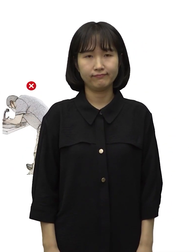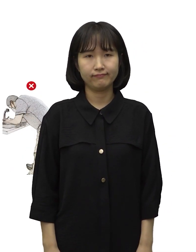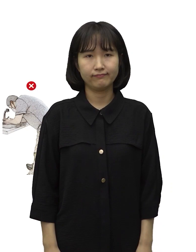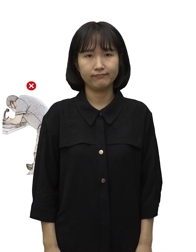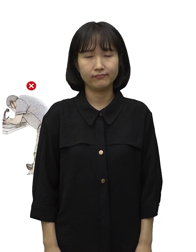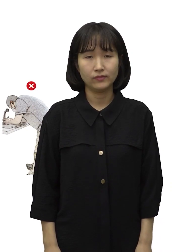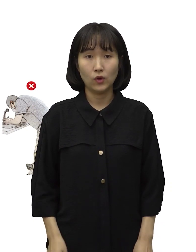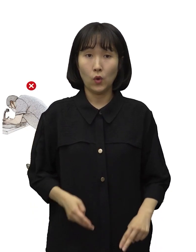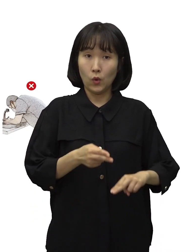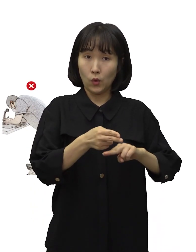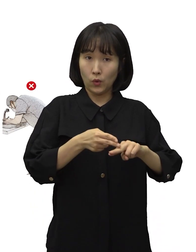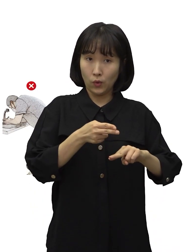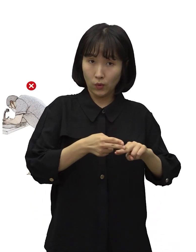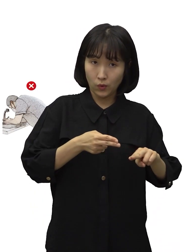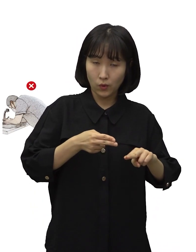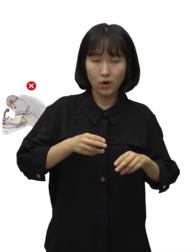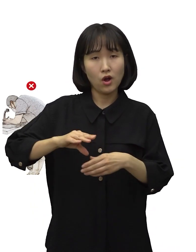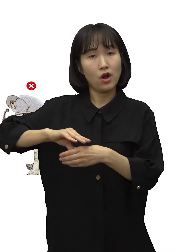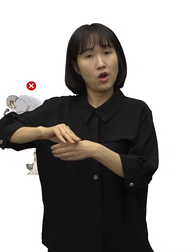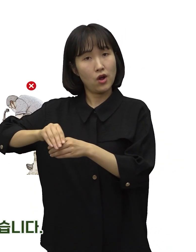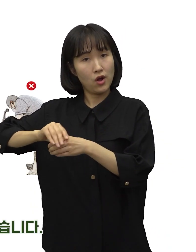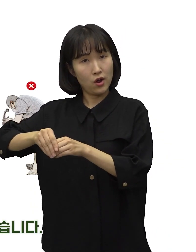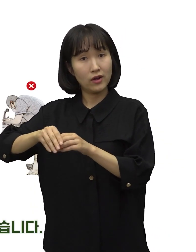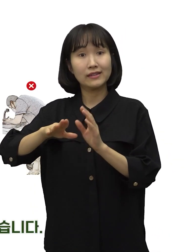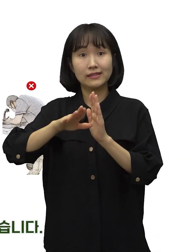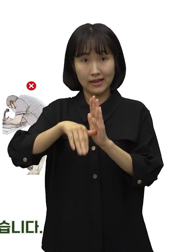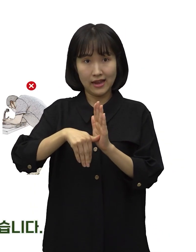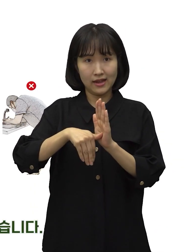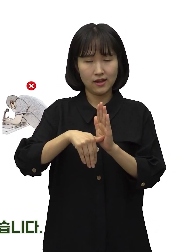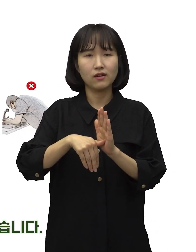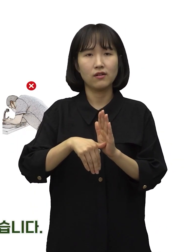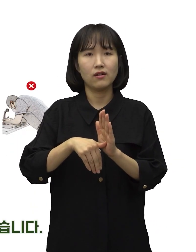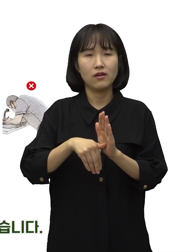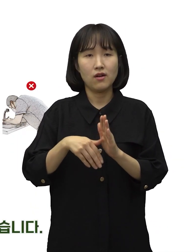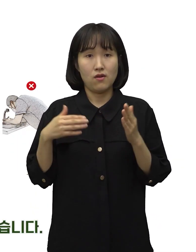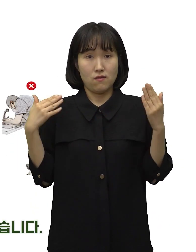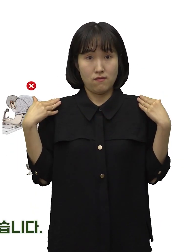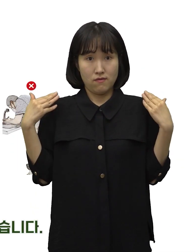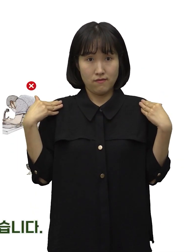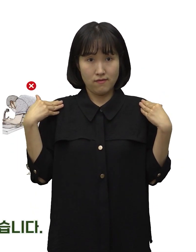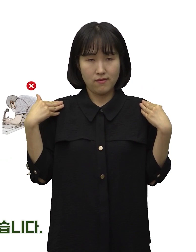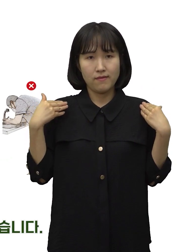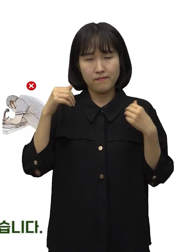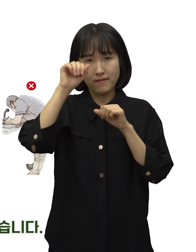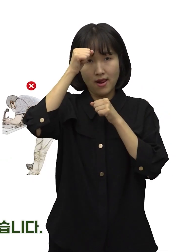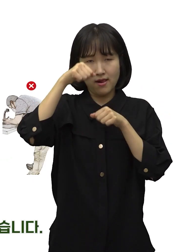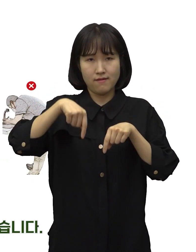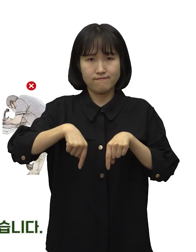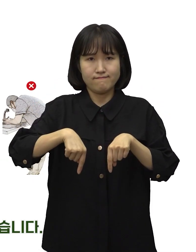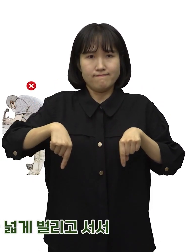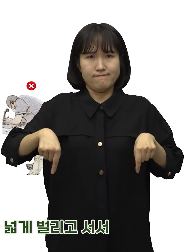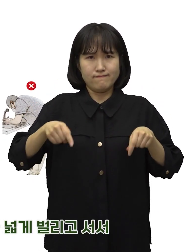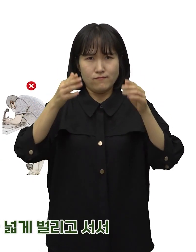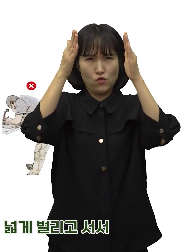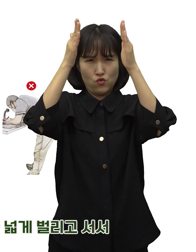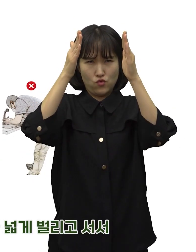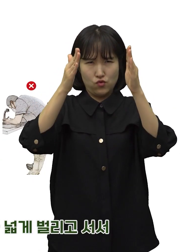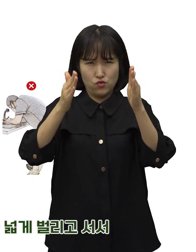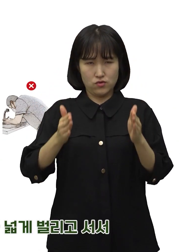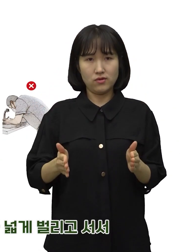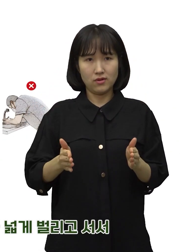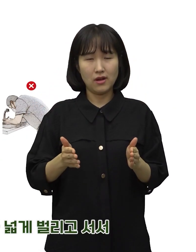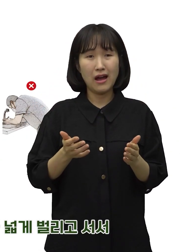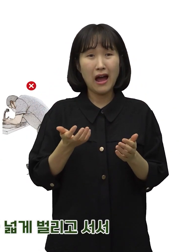요리를 하거나 설거지를 할 때에는 최대한 허리를 구부리지 않고 하는 것이 좋습니다. 세수를 할